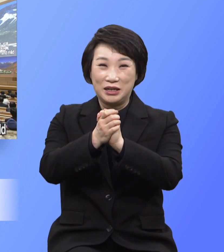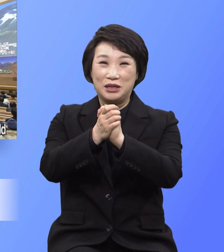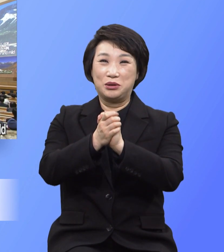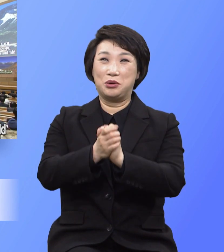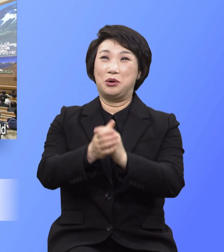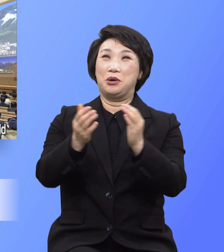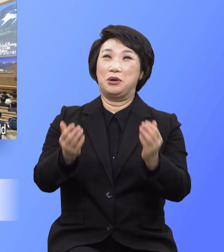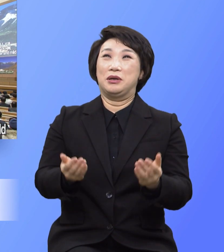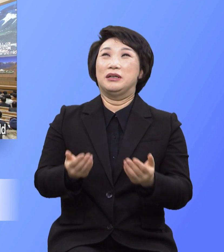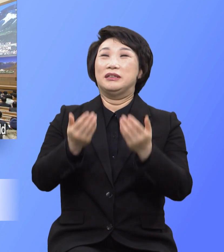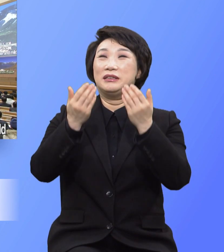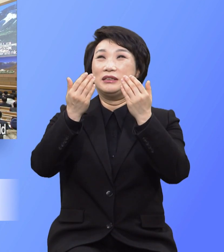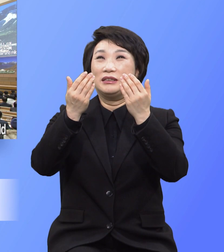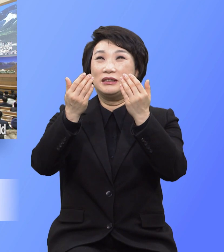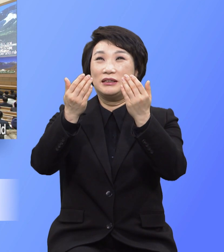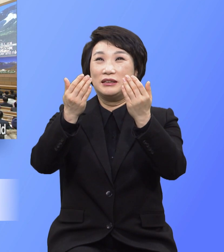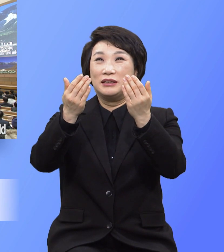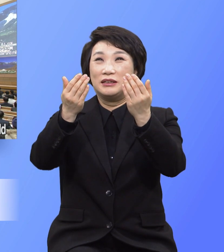기도